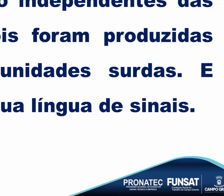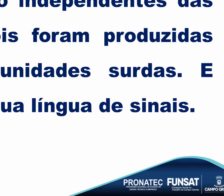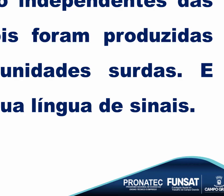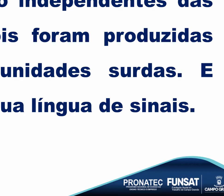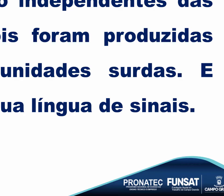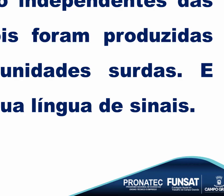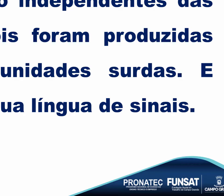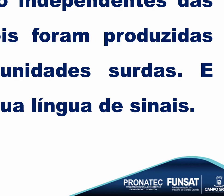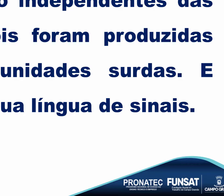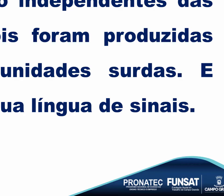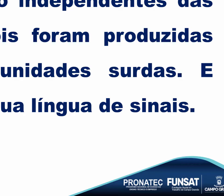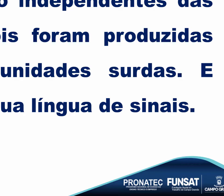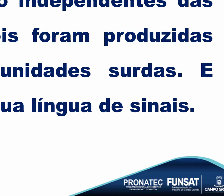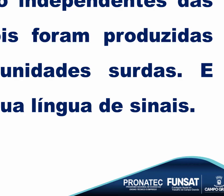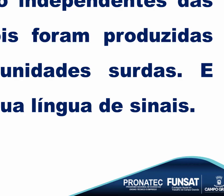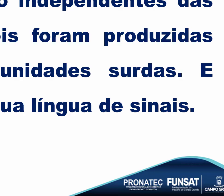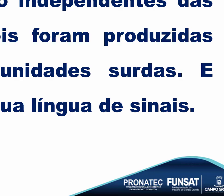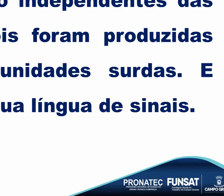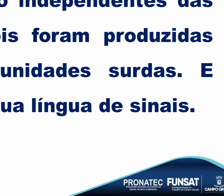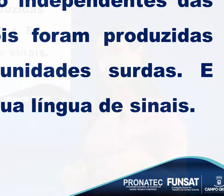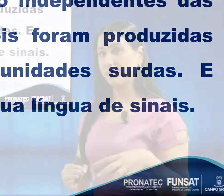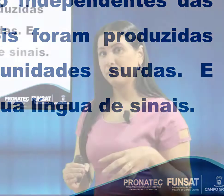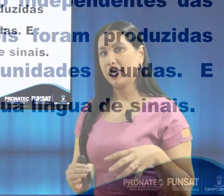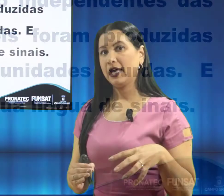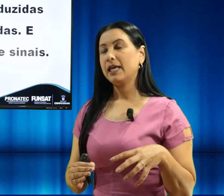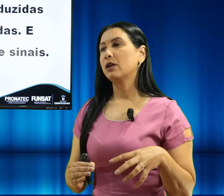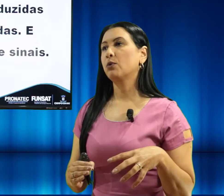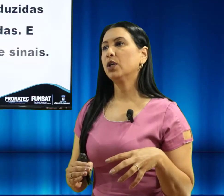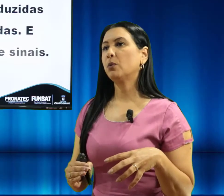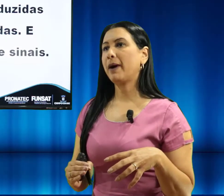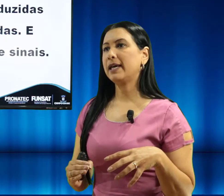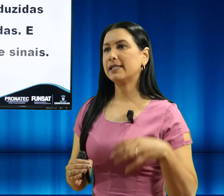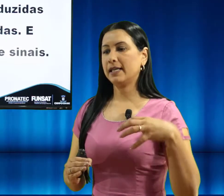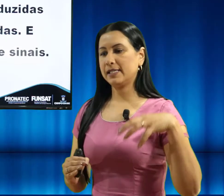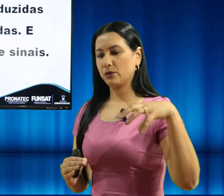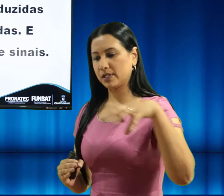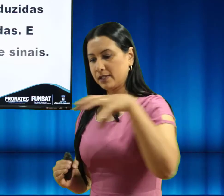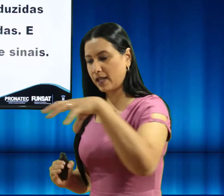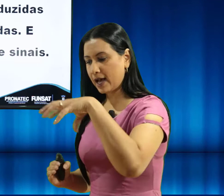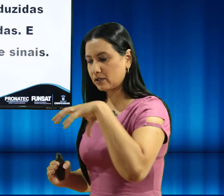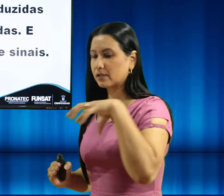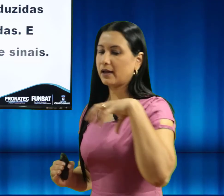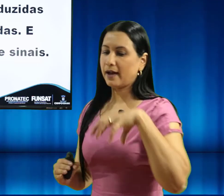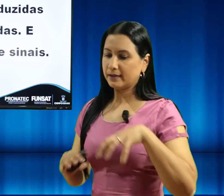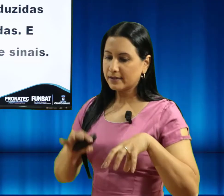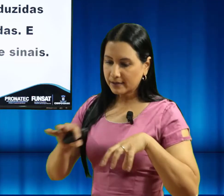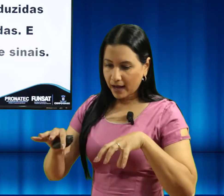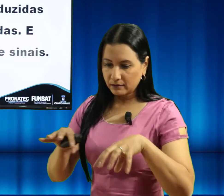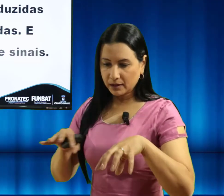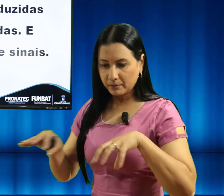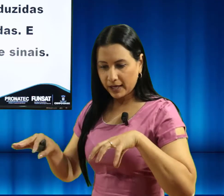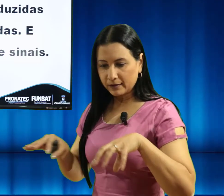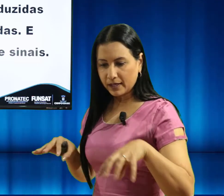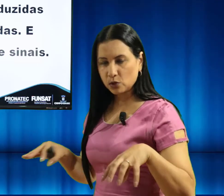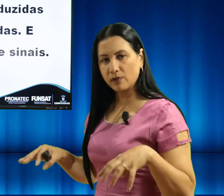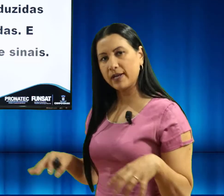países são diferentes, cada país tem a sua. Quando o país tem seus estados, cada estado também tem a sua